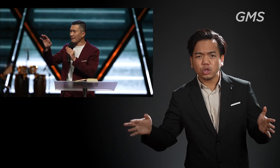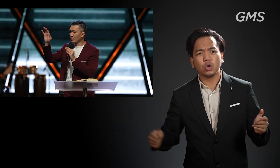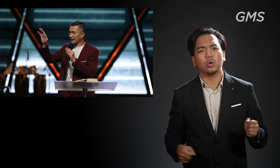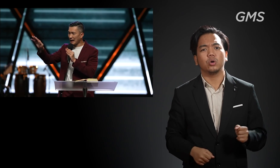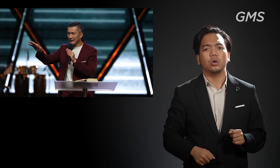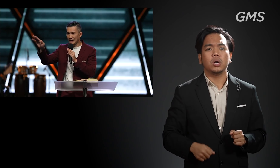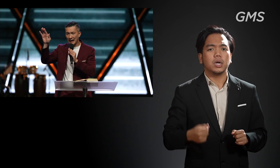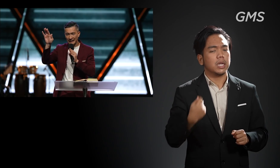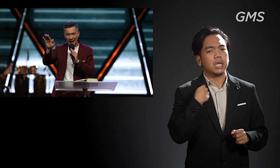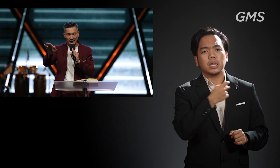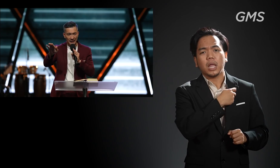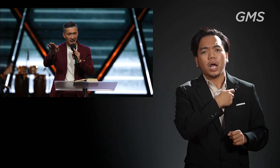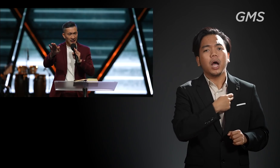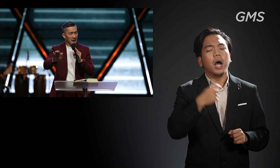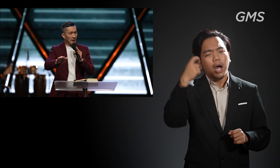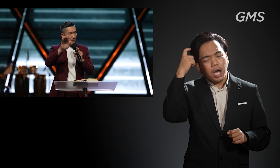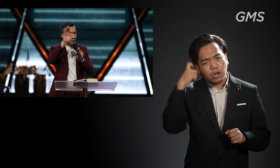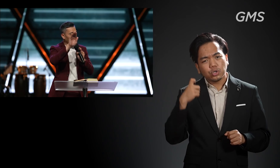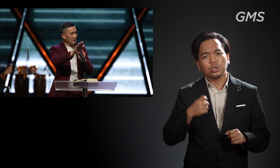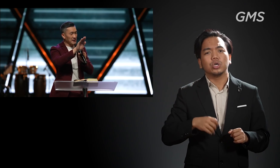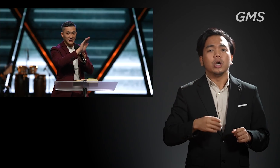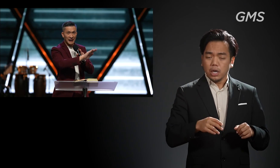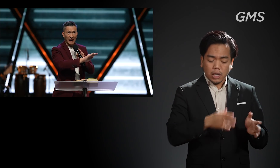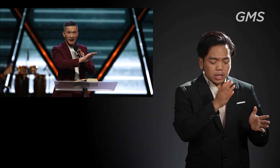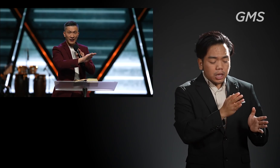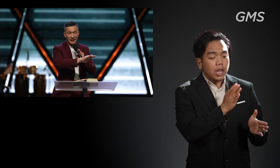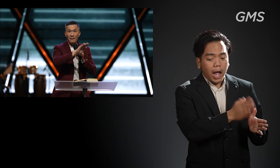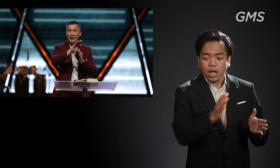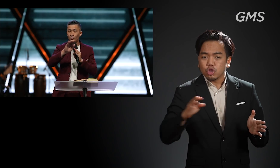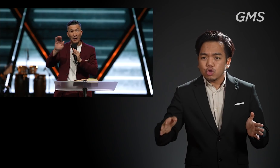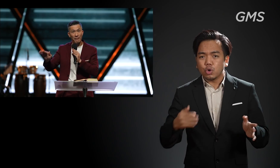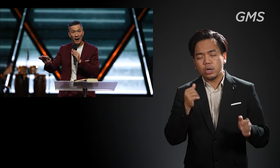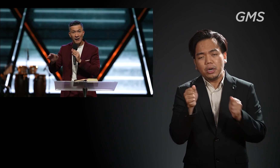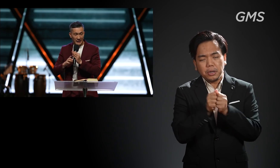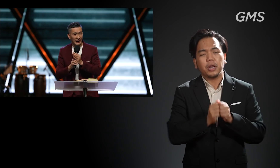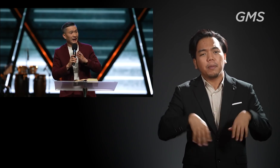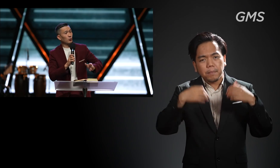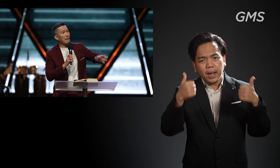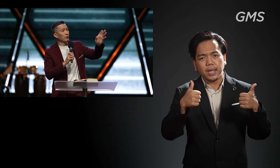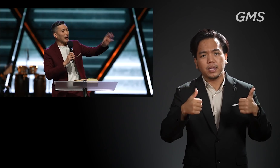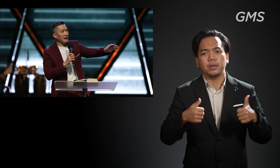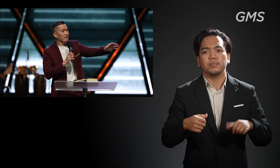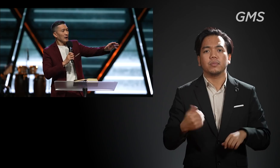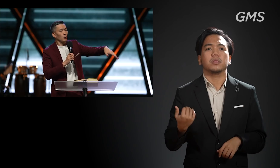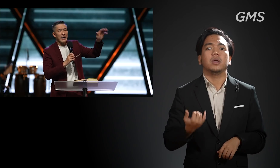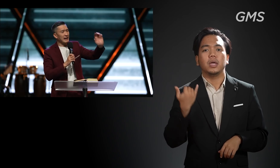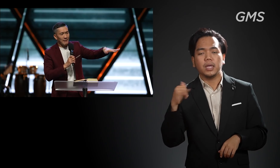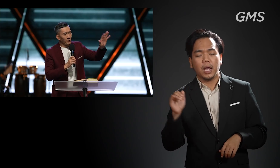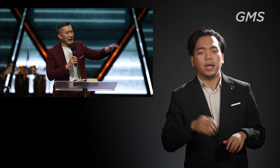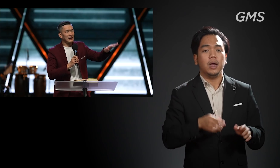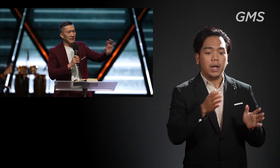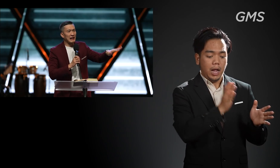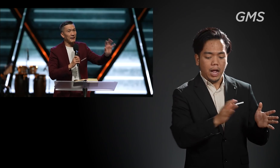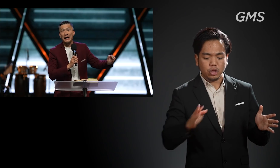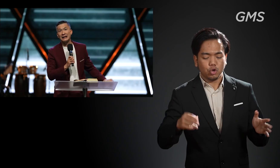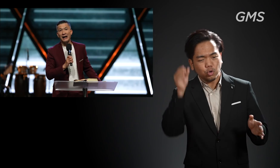bisa taburkan dengan hati-hati dan penuh dengan bijaksana? Yang mana untuk apa? Yang ini kutaburkan, tuaiannya